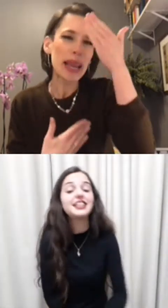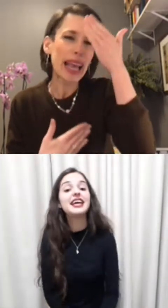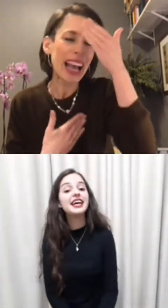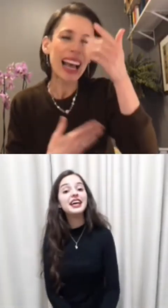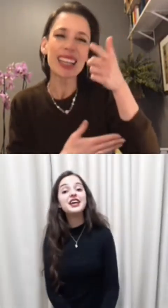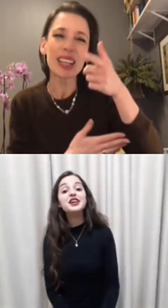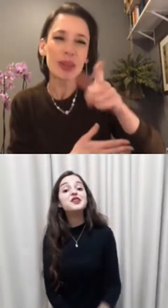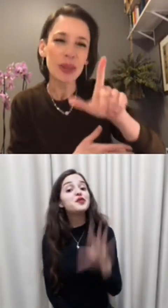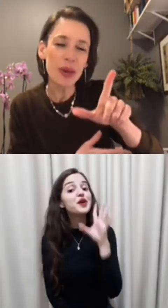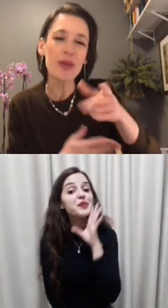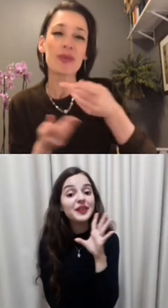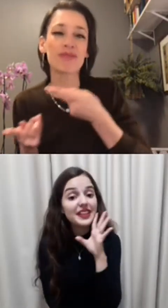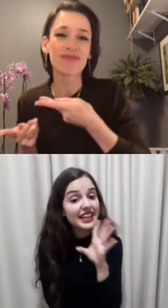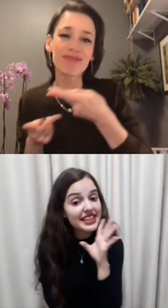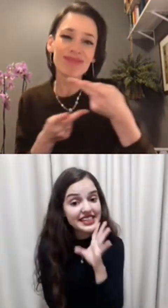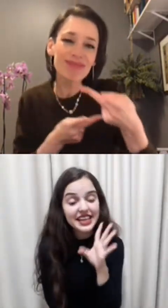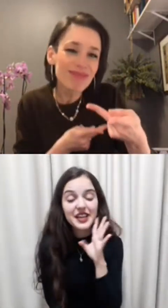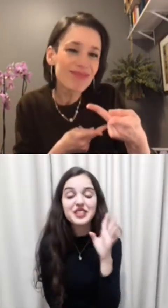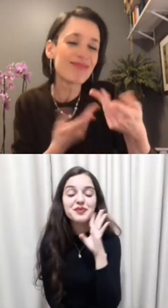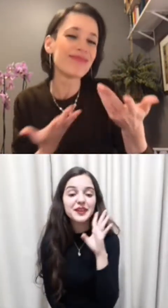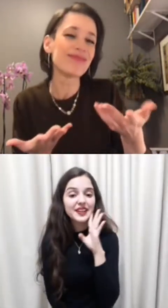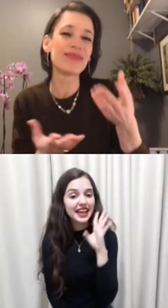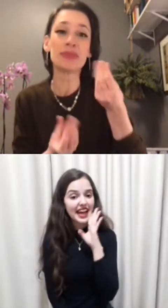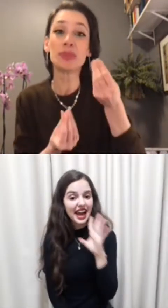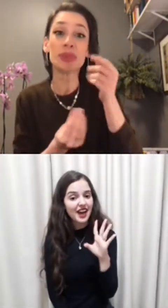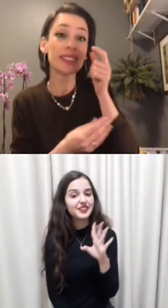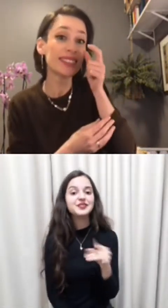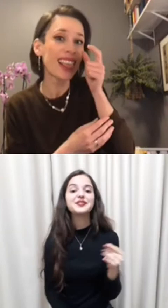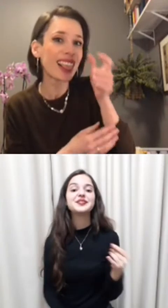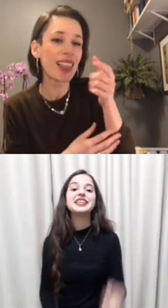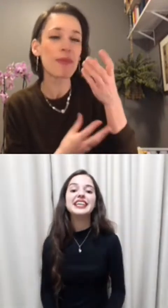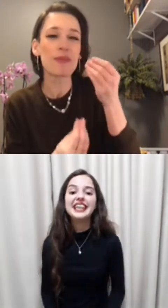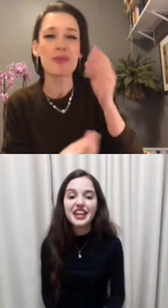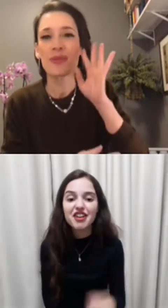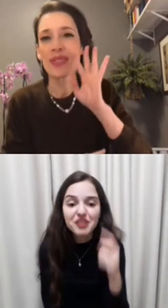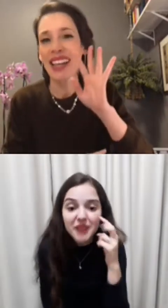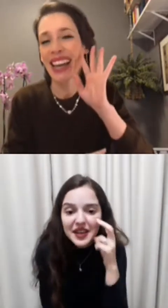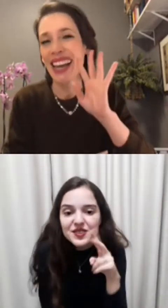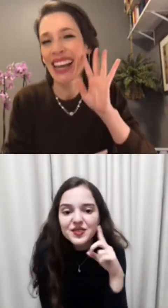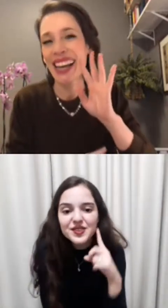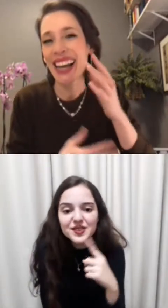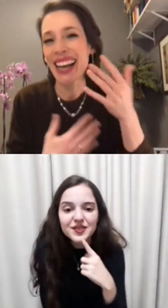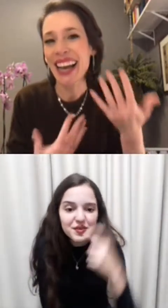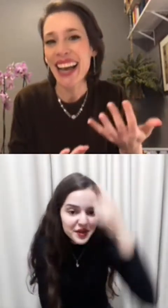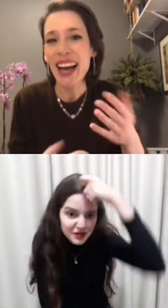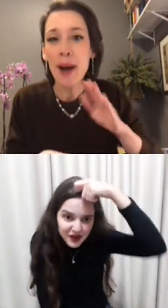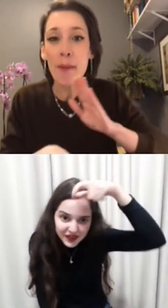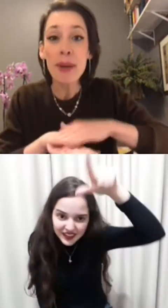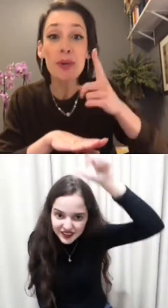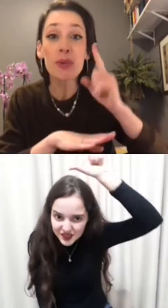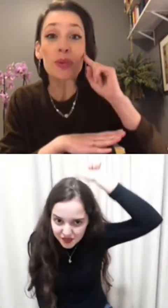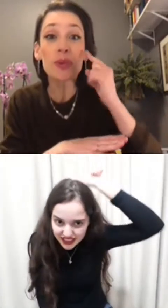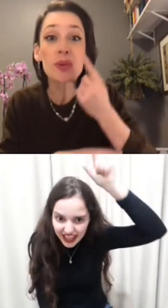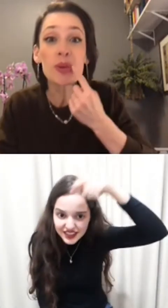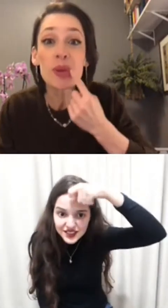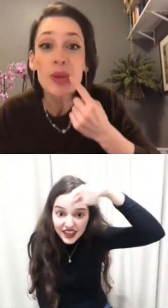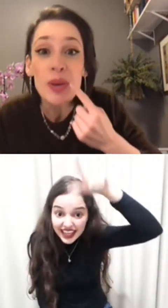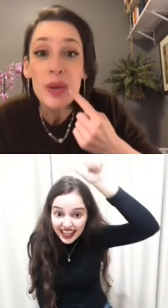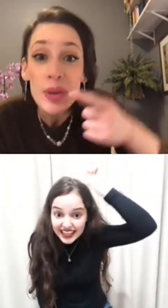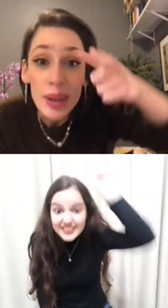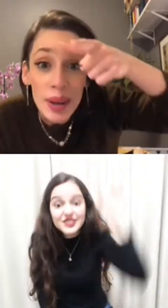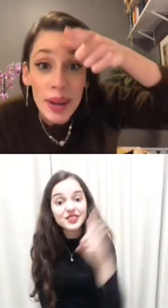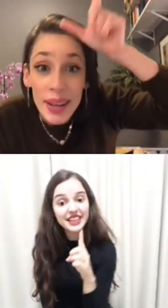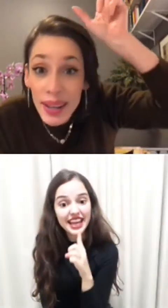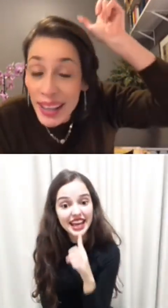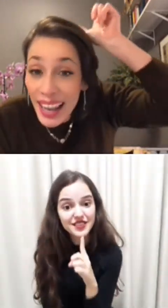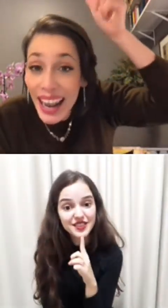novamente. Foi muito interessante, muito legal. Eu vi mais um surdo amigo meu ali ó, nos comentários, o